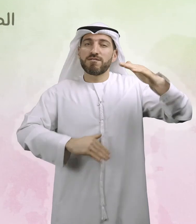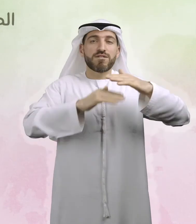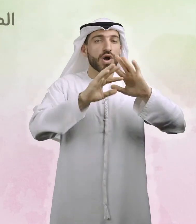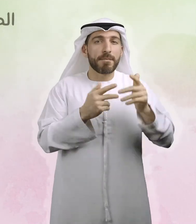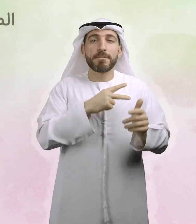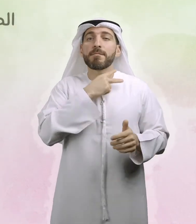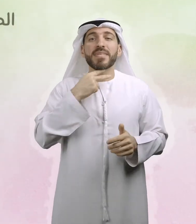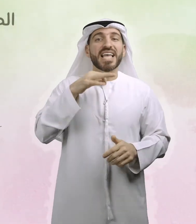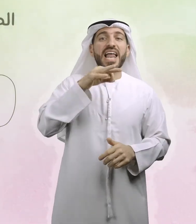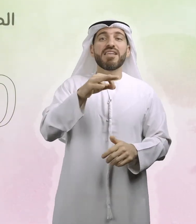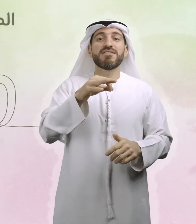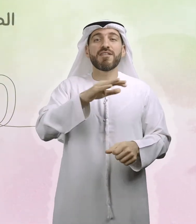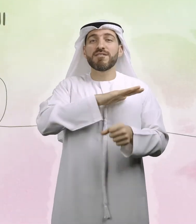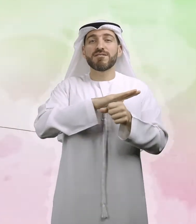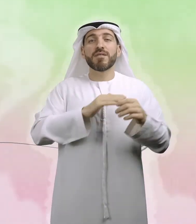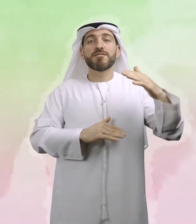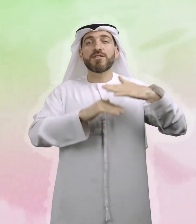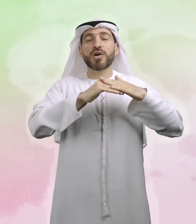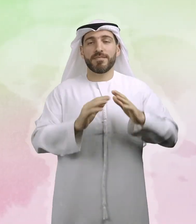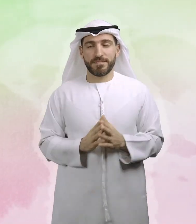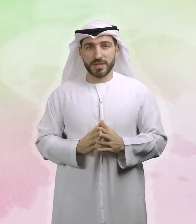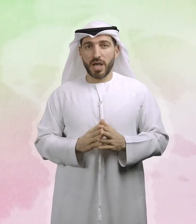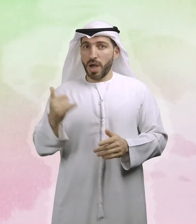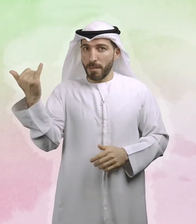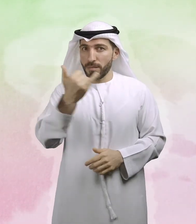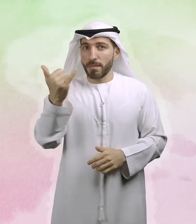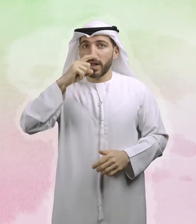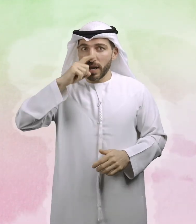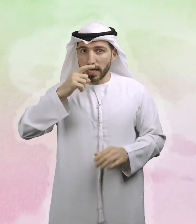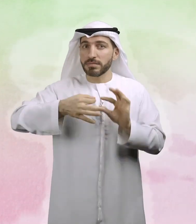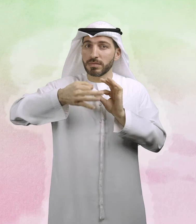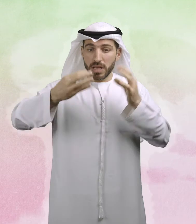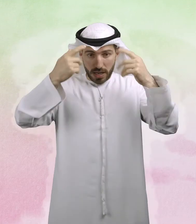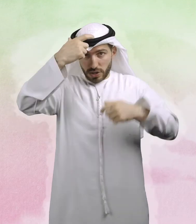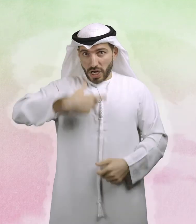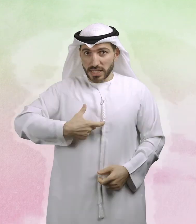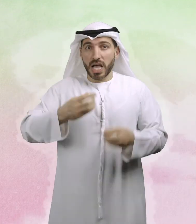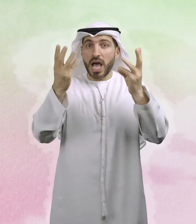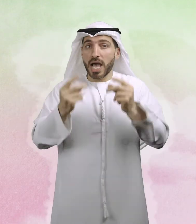أقصى 200,000 درهم. ومن الضروري أن تتعرف على قيمة راتبك الخاضع